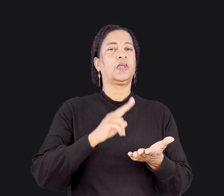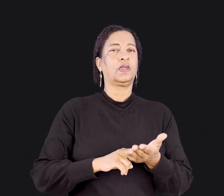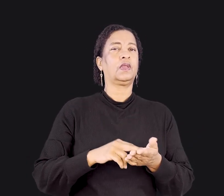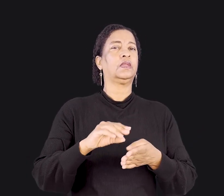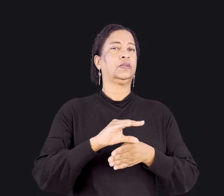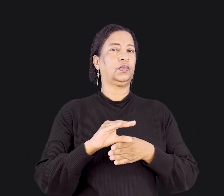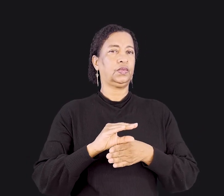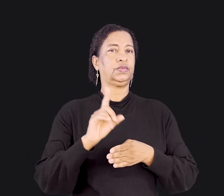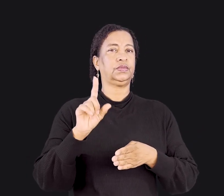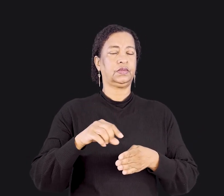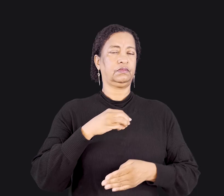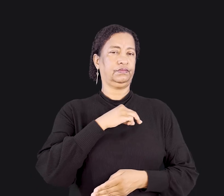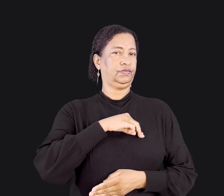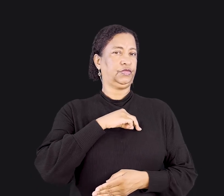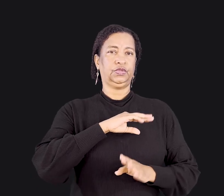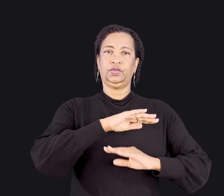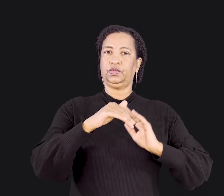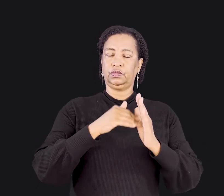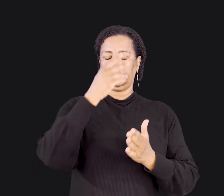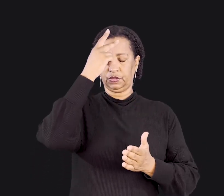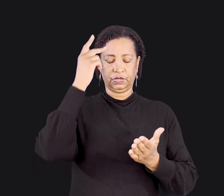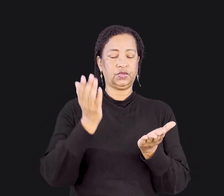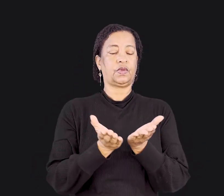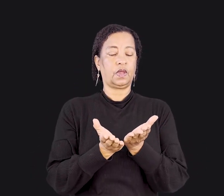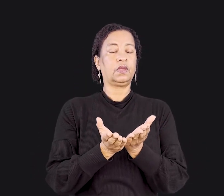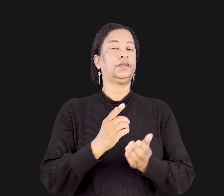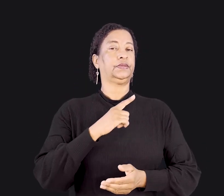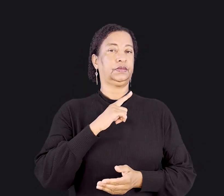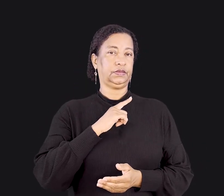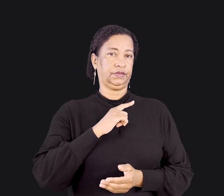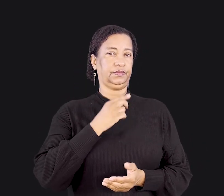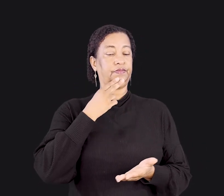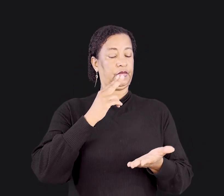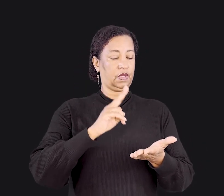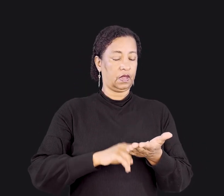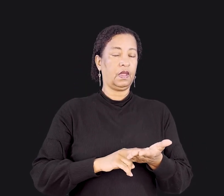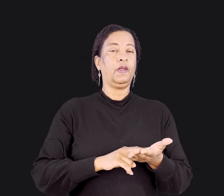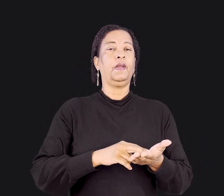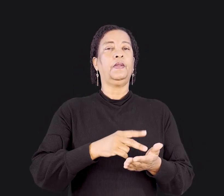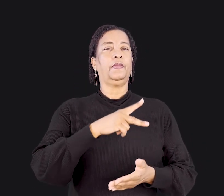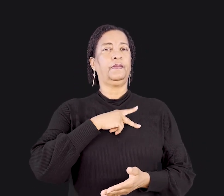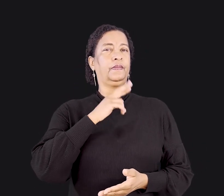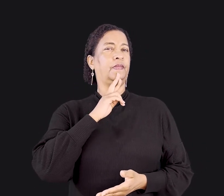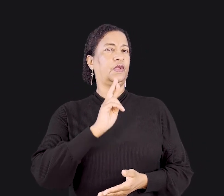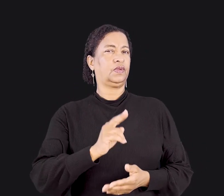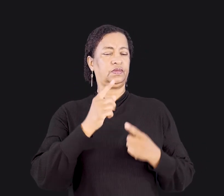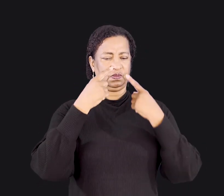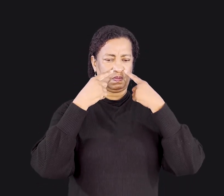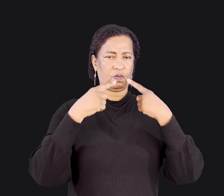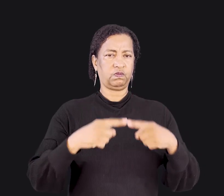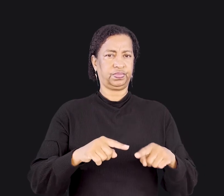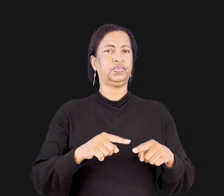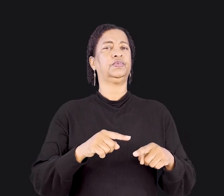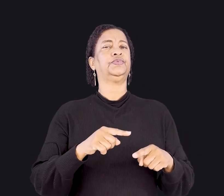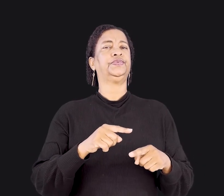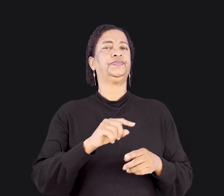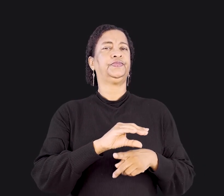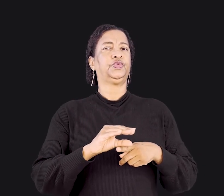da questão do ministério que todo crente tem. Foi nessa carta que Paulo respondeu às acusações que os coríntios fizeram contra